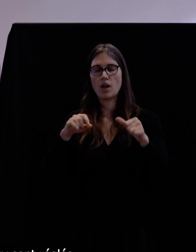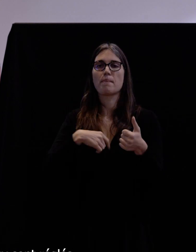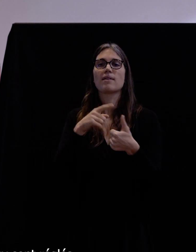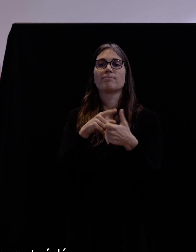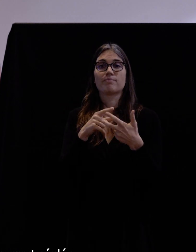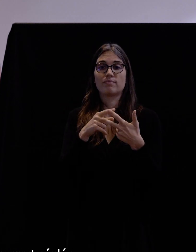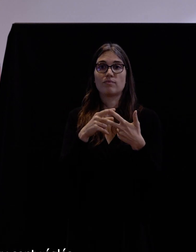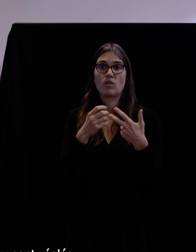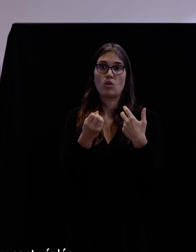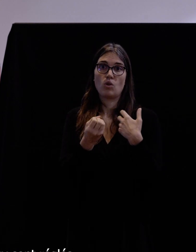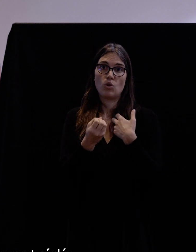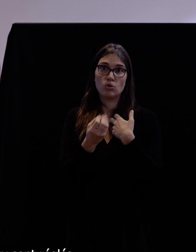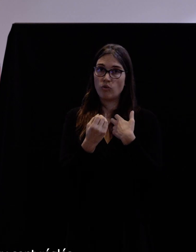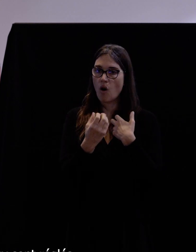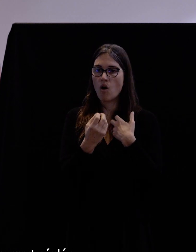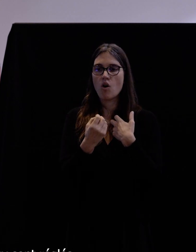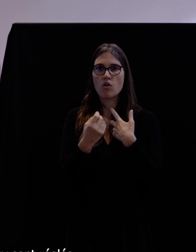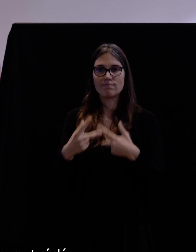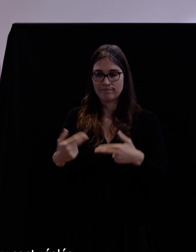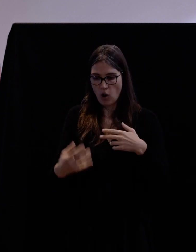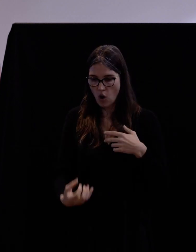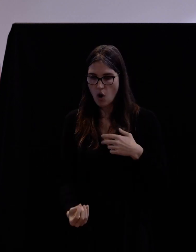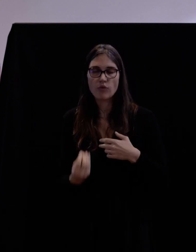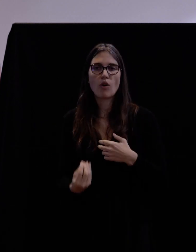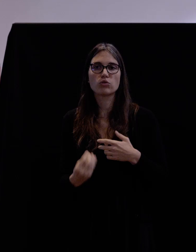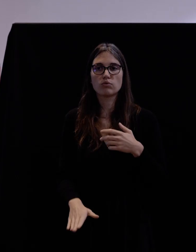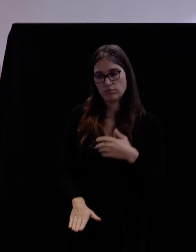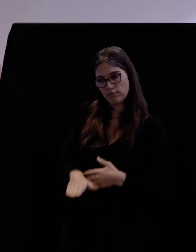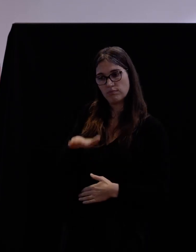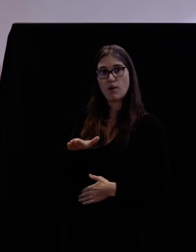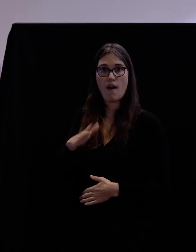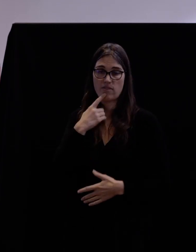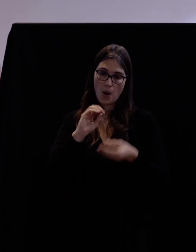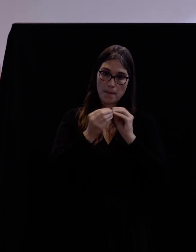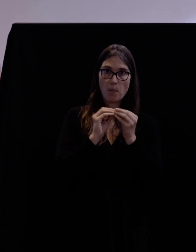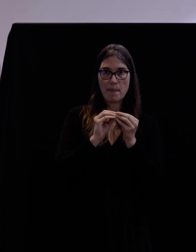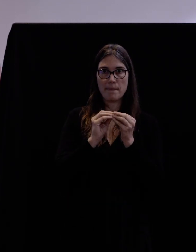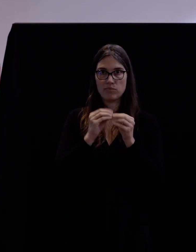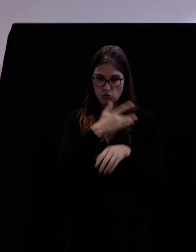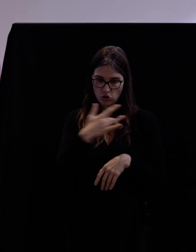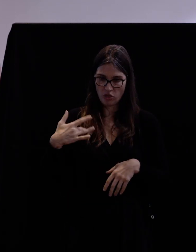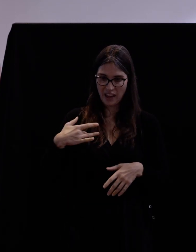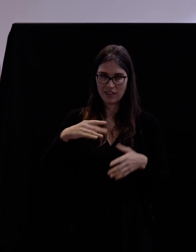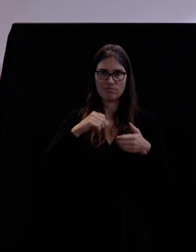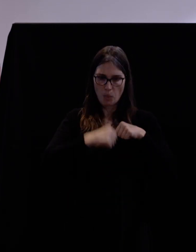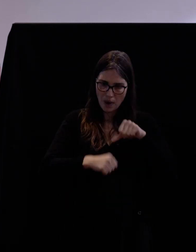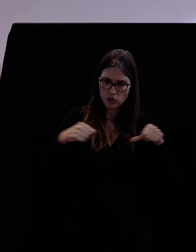général, les problèmes vitaux sont réglés, chirurgicaux graves sont réglés, la technique est un peu plus